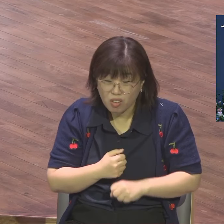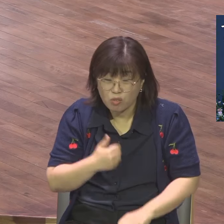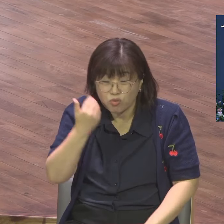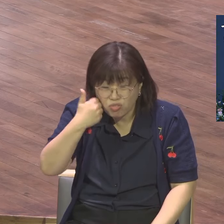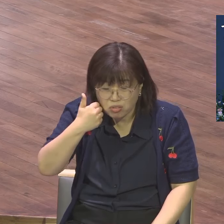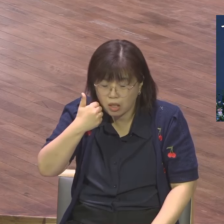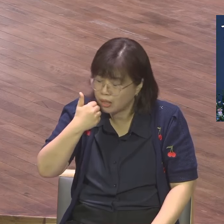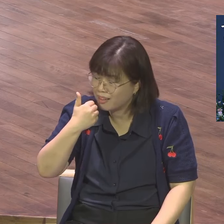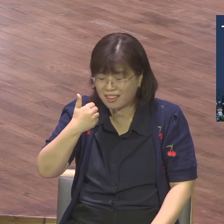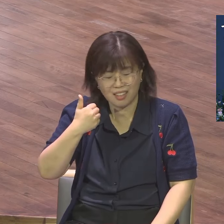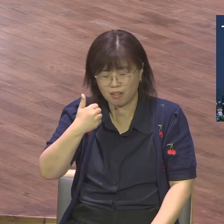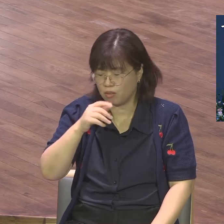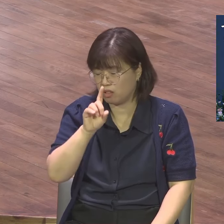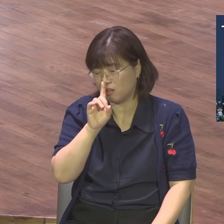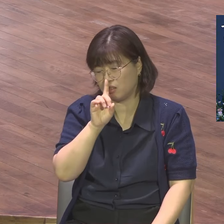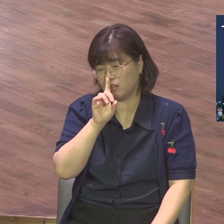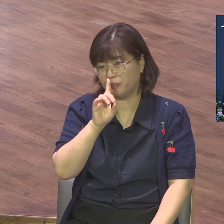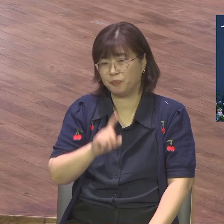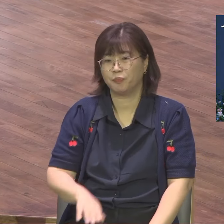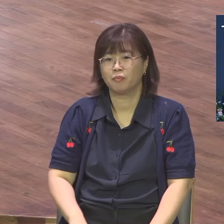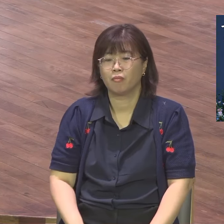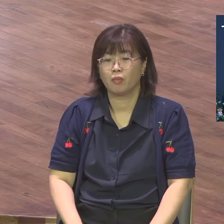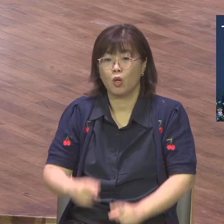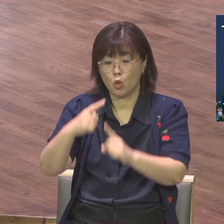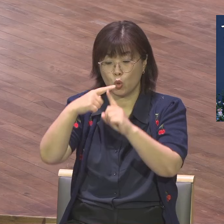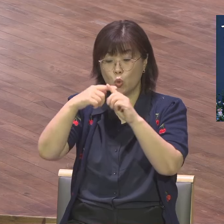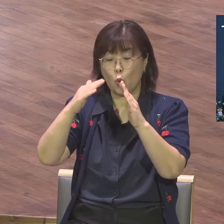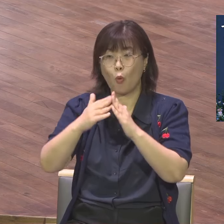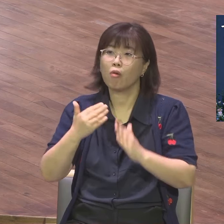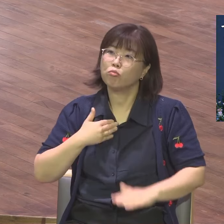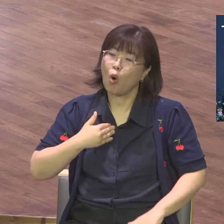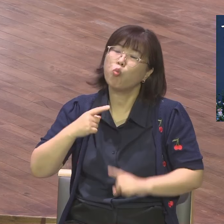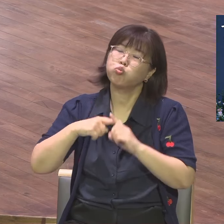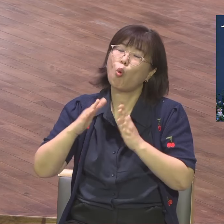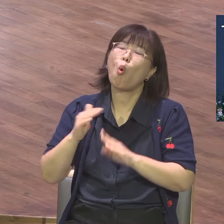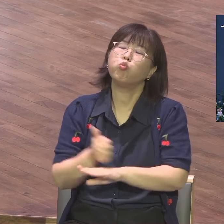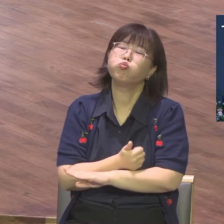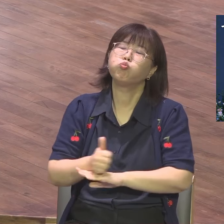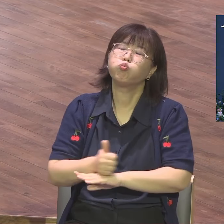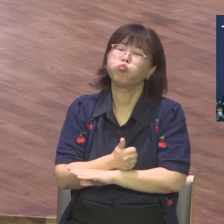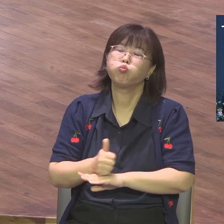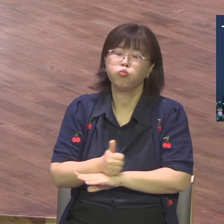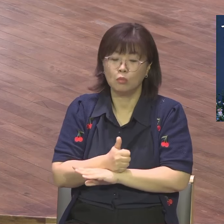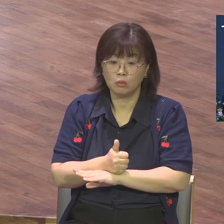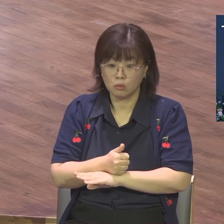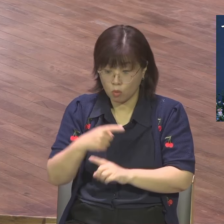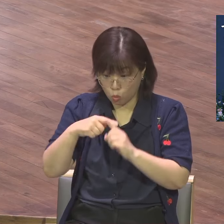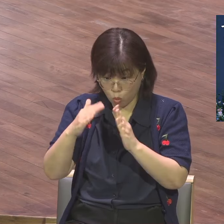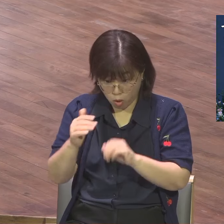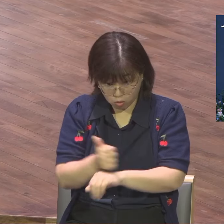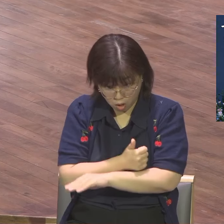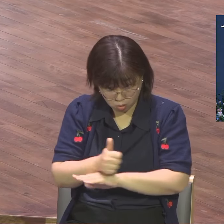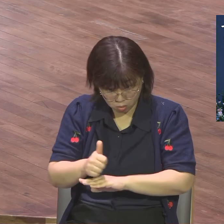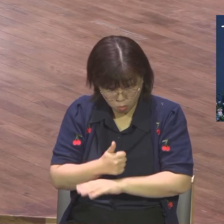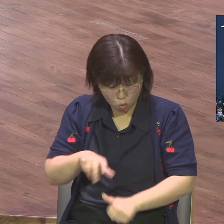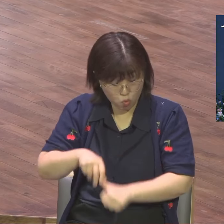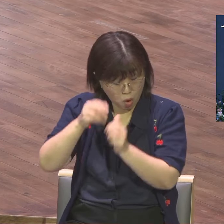아무나 다 다니잖아요. 교회 다니고 다 구원 받습니까? 다 하나님 믿는 사람인가? 아니에요.